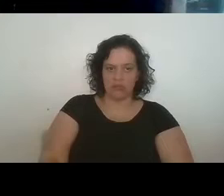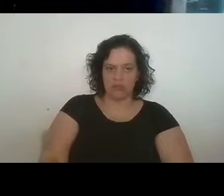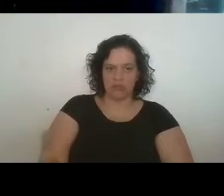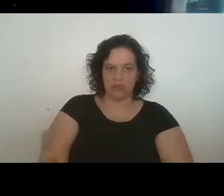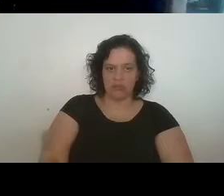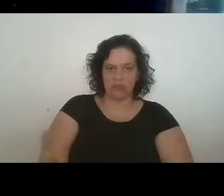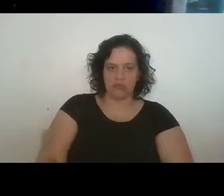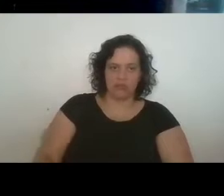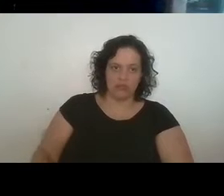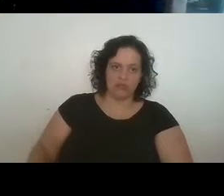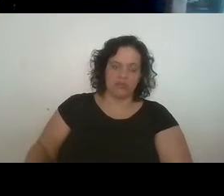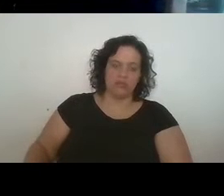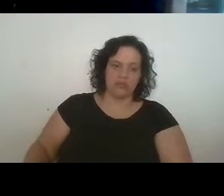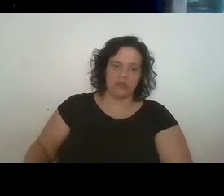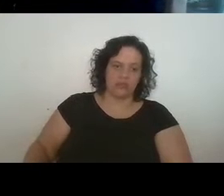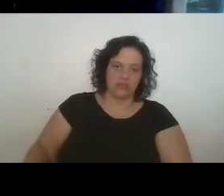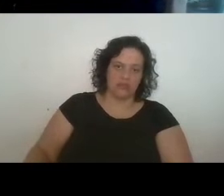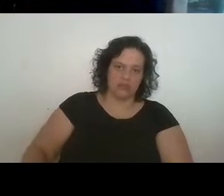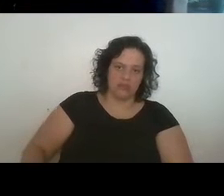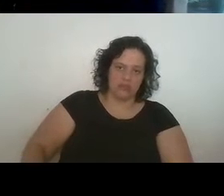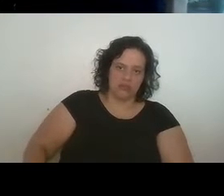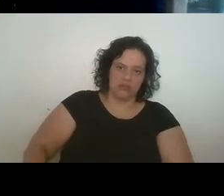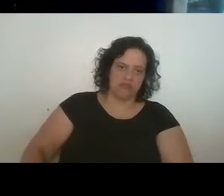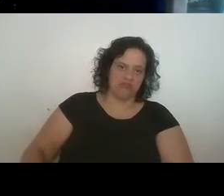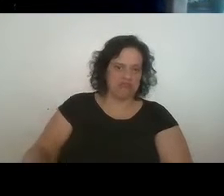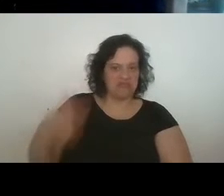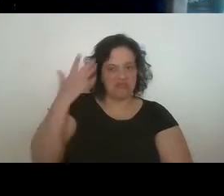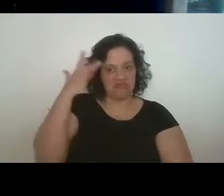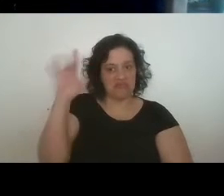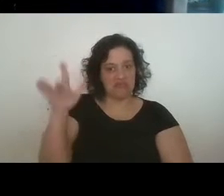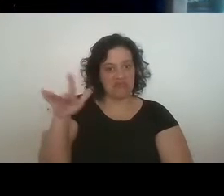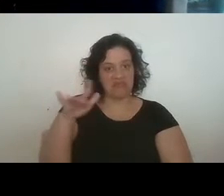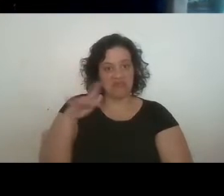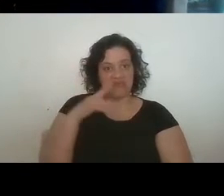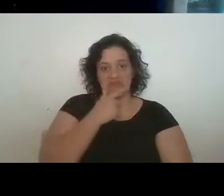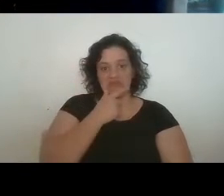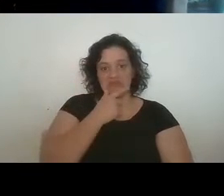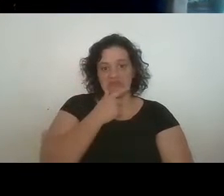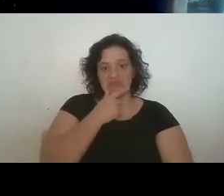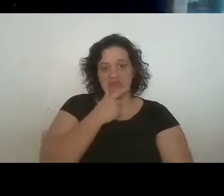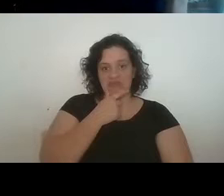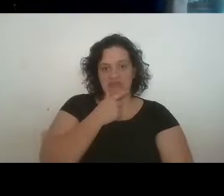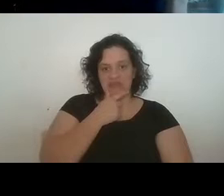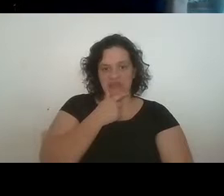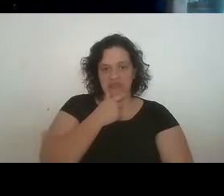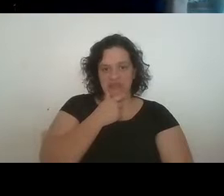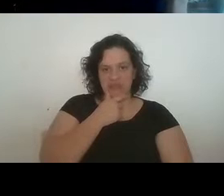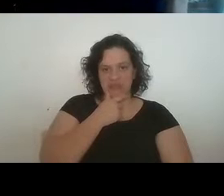Eu não sei só como é que eu